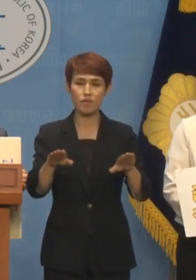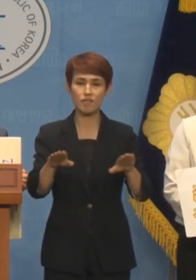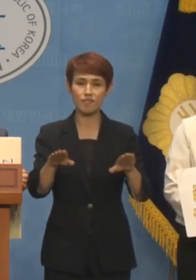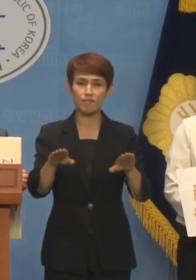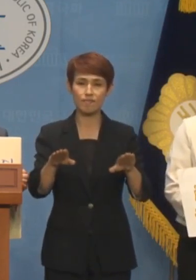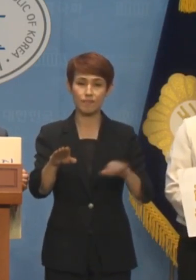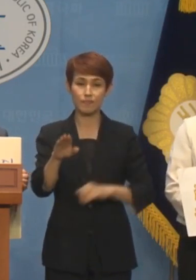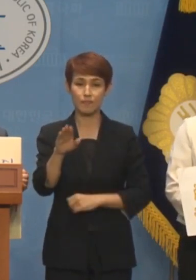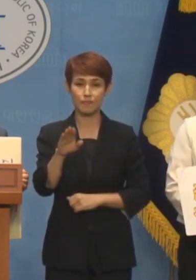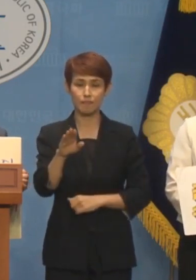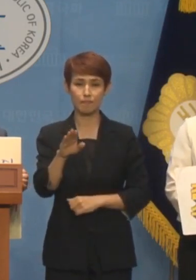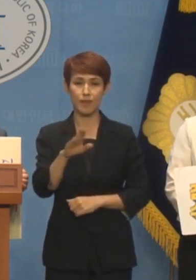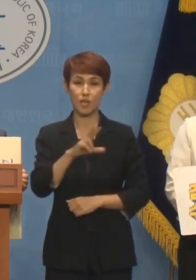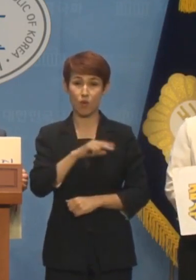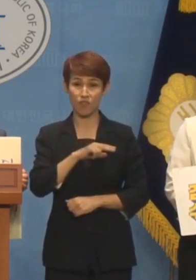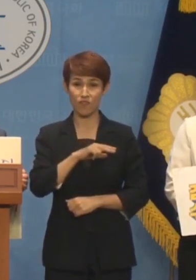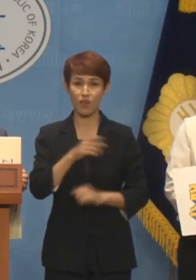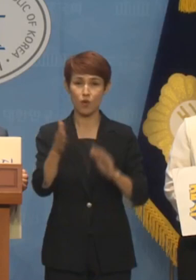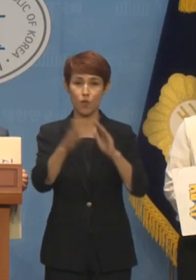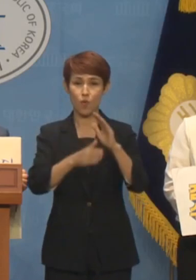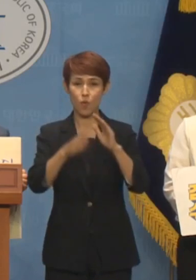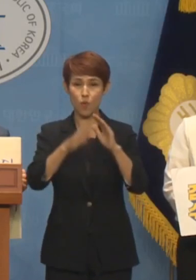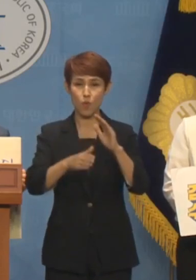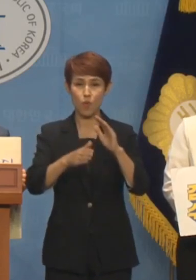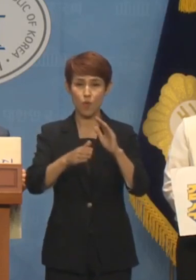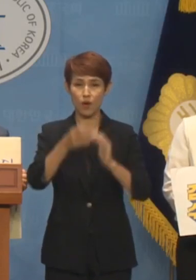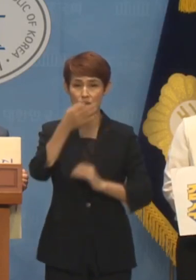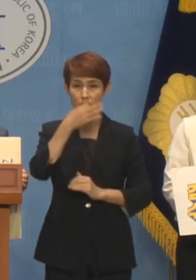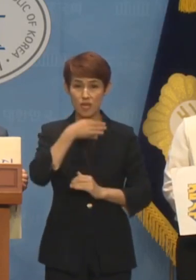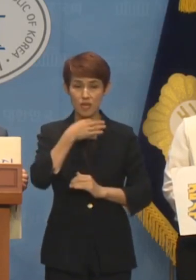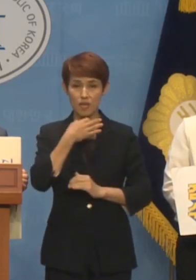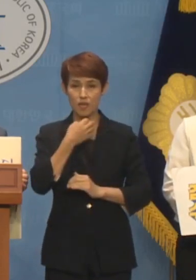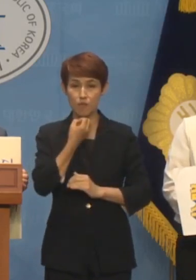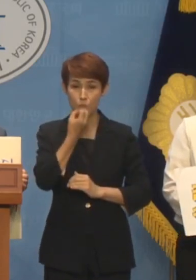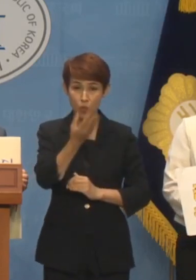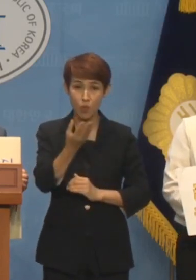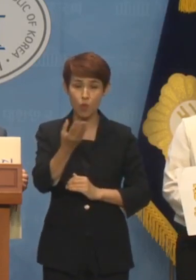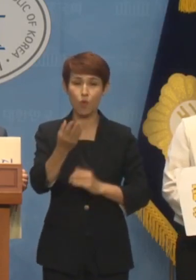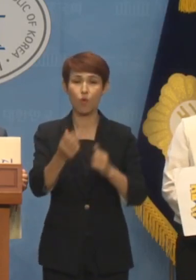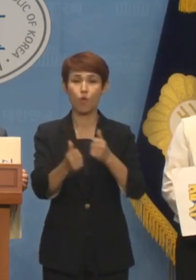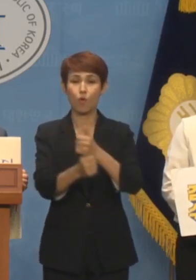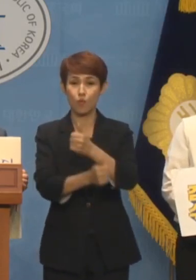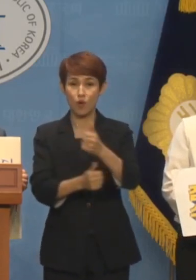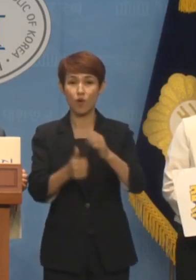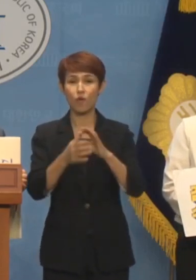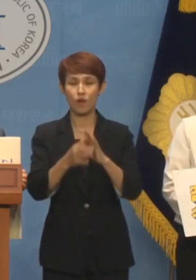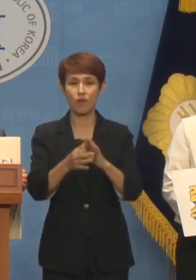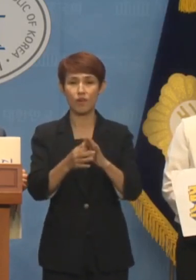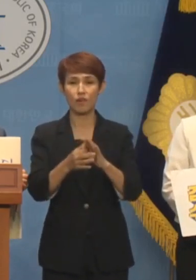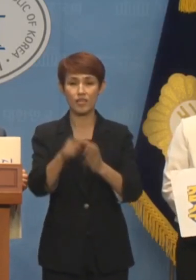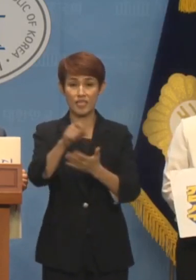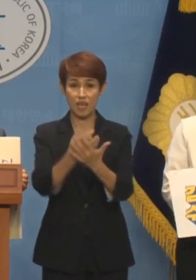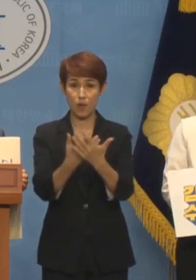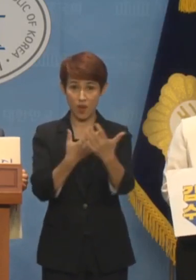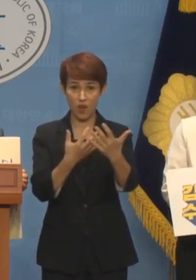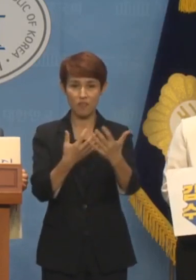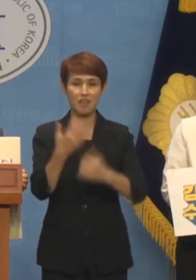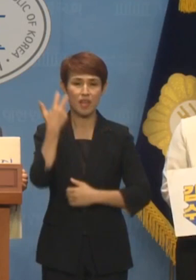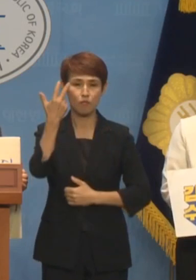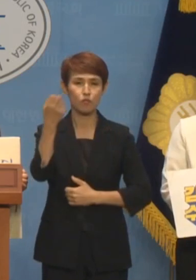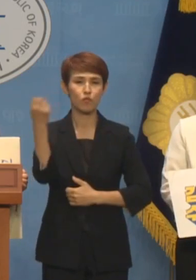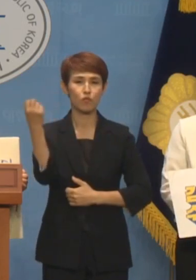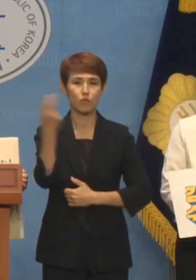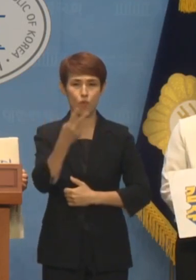이제 공익폭로 공익제보 1주년 기념 기자회견 한 거에 이어서 상임 차원에서 정식으로